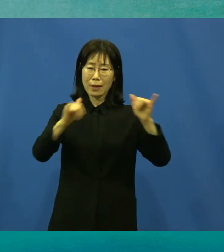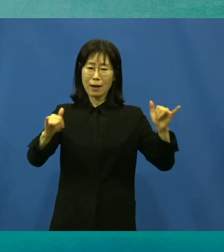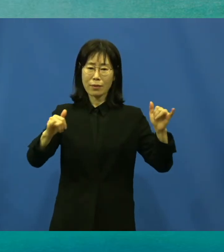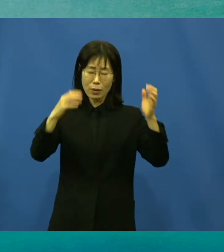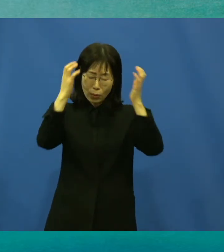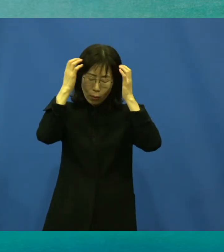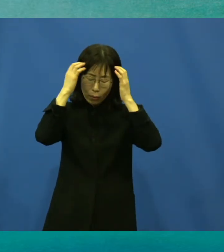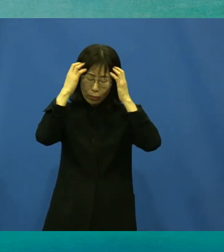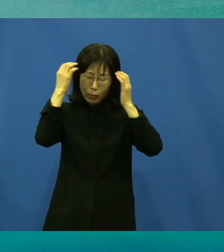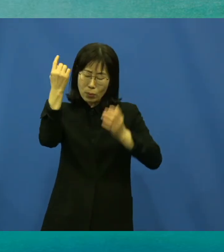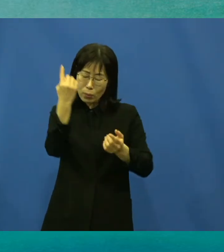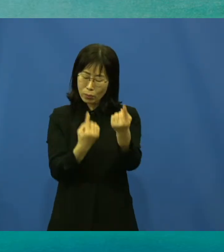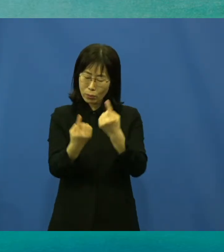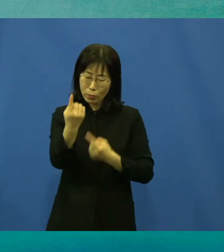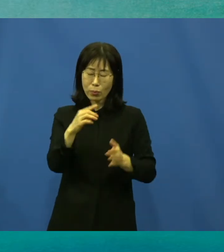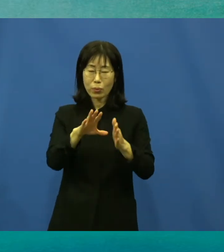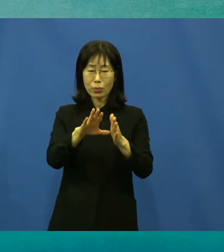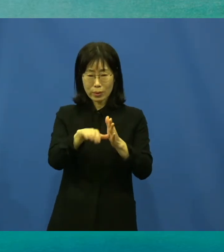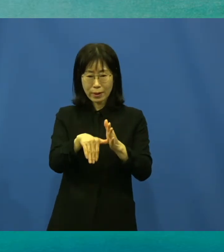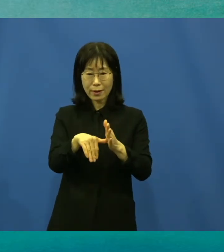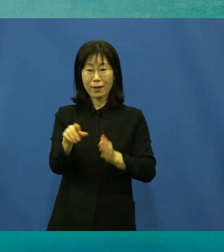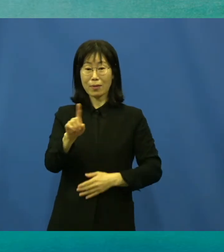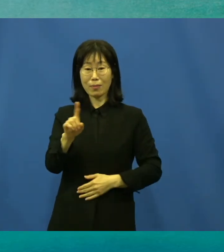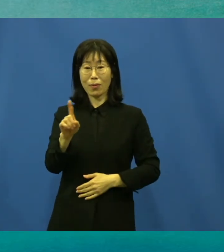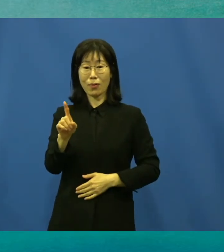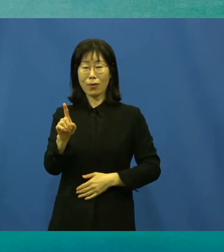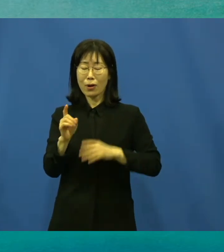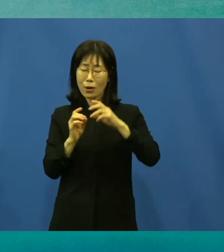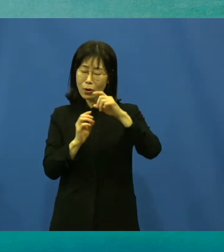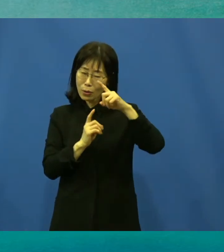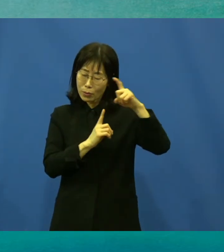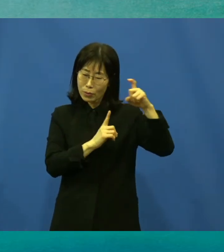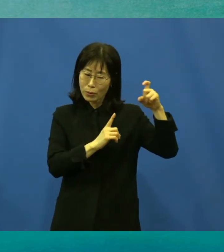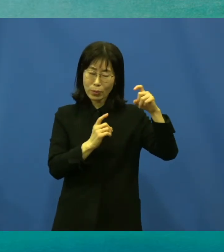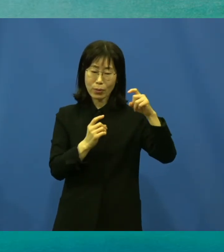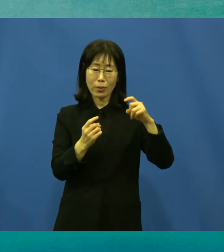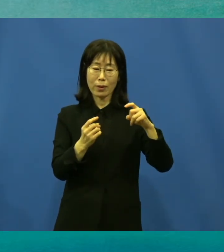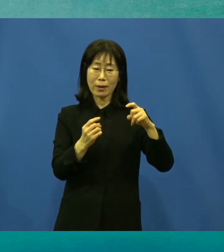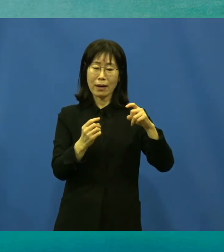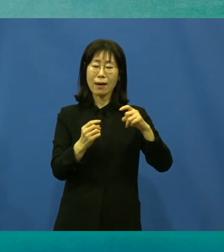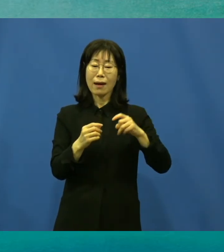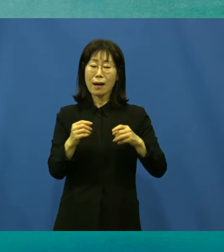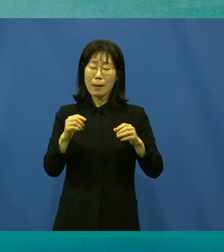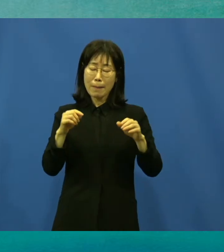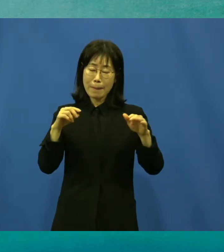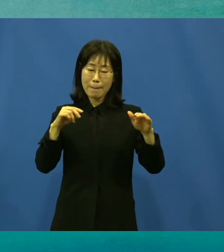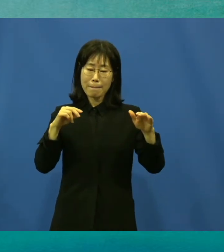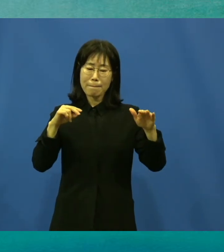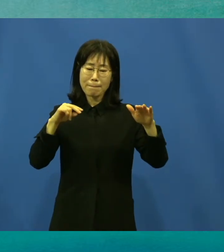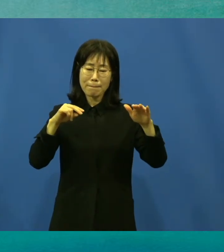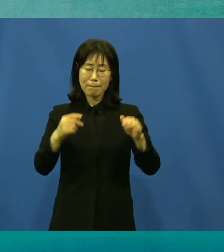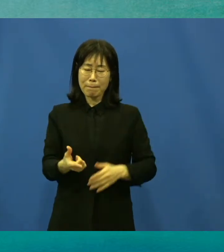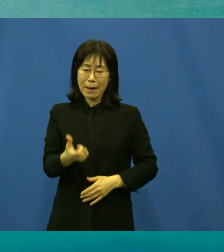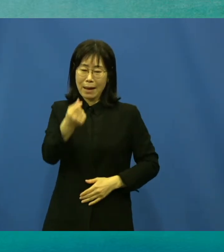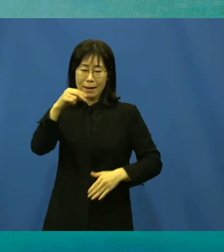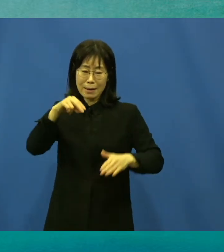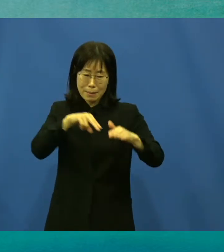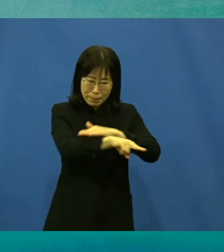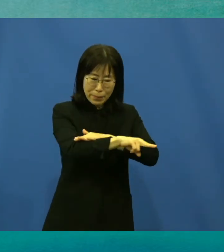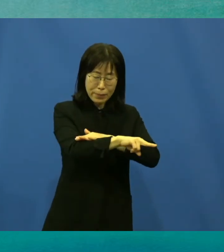여러분, 고통 속에 있을 때 받는 유혹이 있습니다. 빨리 고통으로부터 탈출하고자 하는 것입니다.